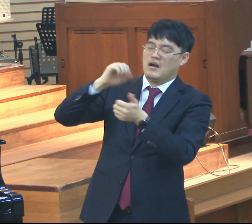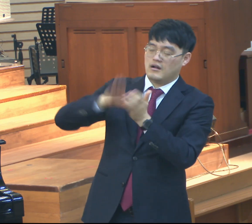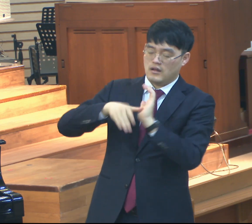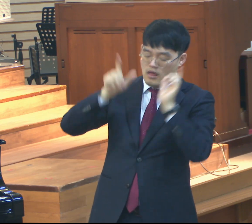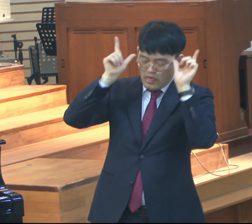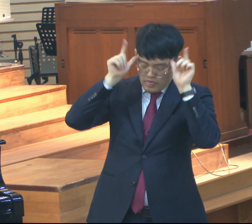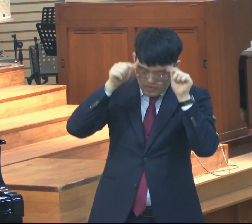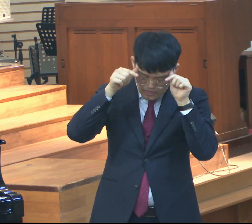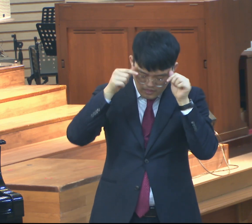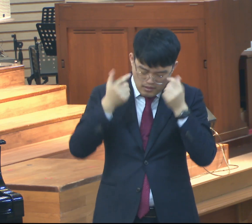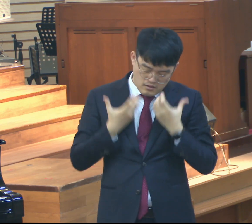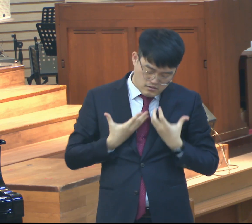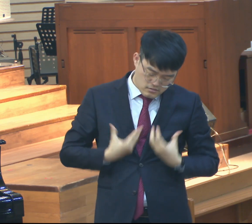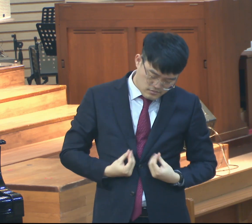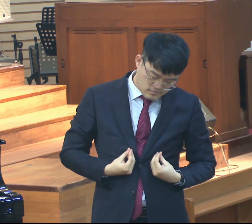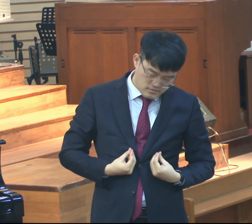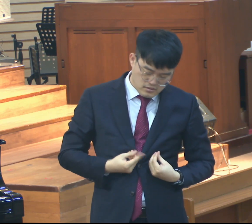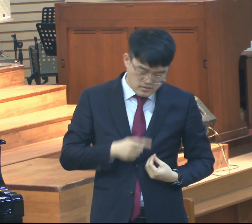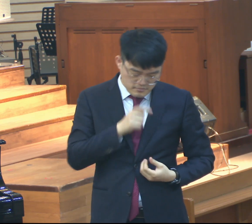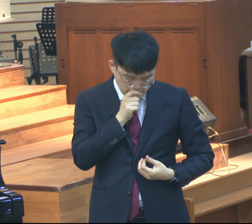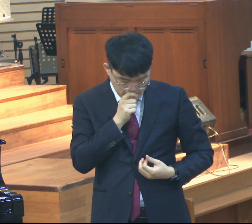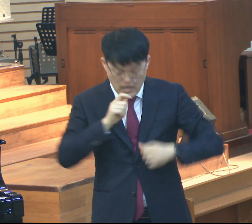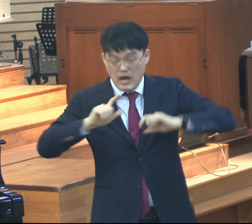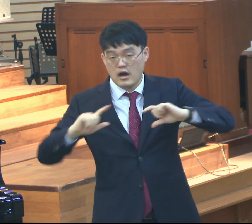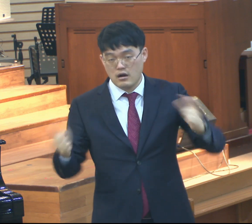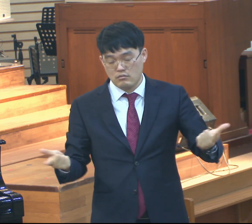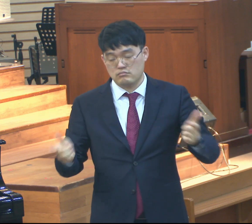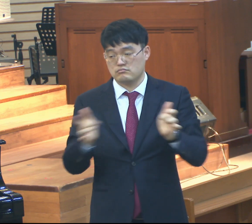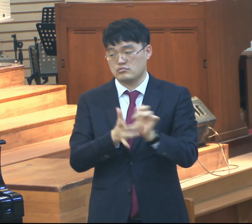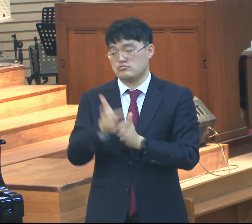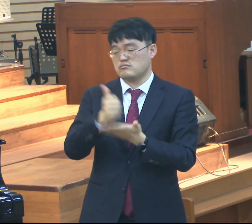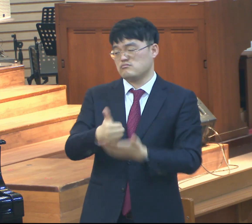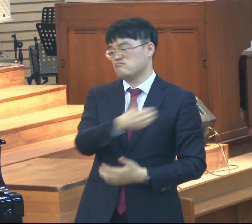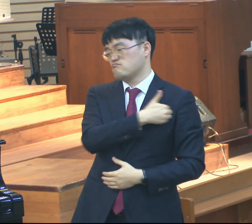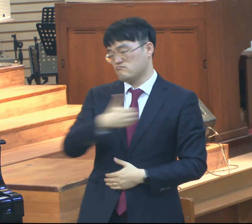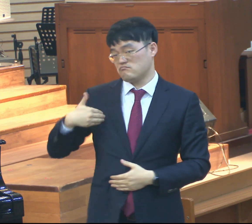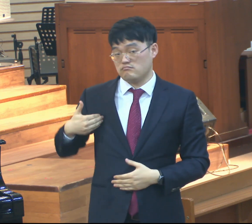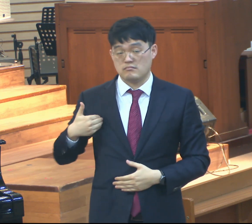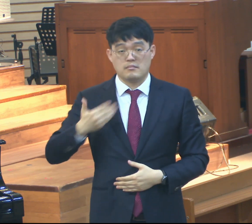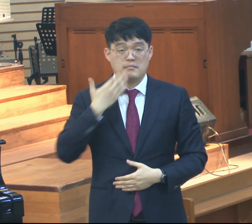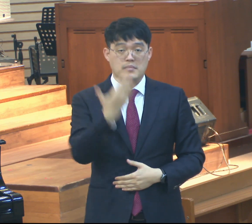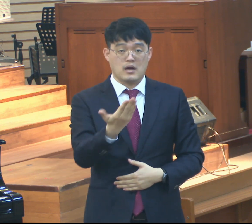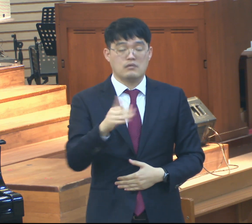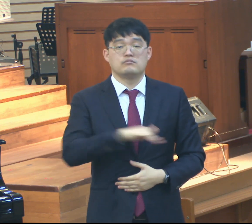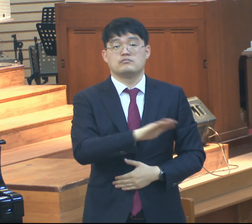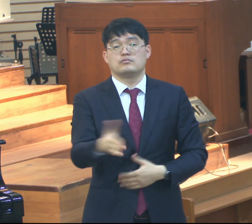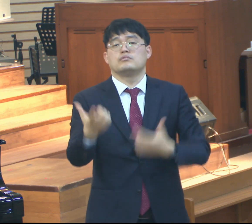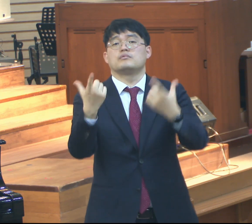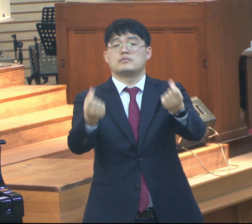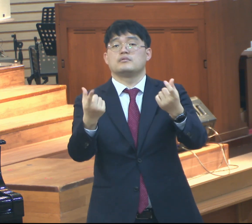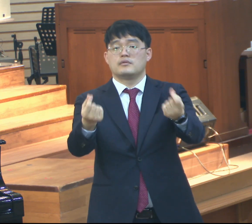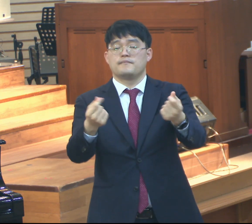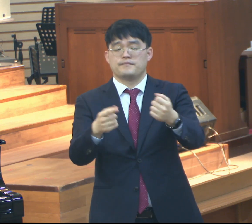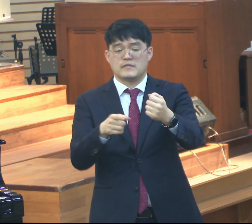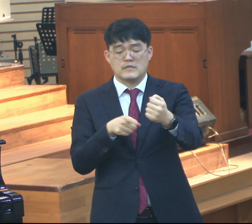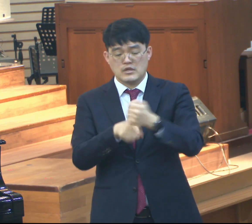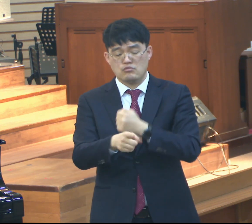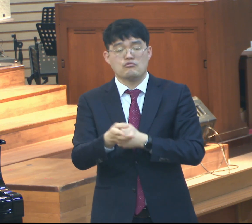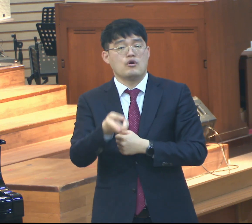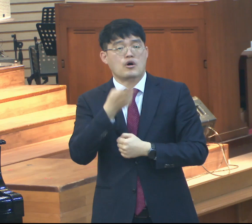수도 있습니다. 그런데 예수님은 기가 꺾이지 않았습니다. 우리 또한 마찬가지입니다. 이유 없는 공격과 때로는 이유